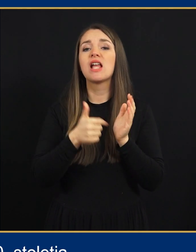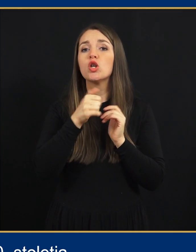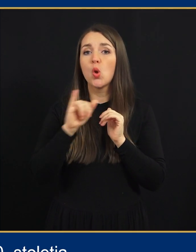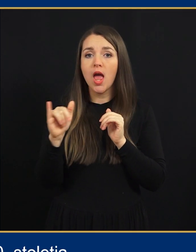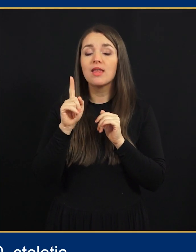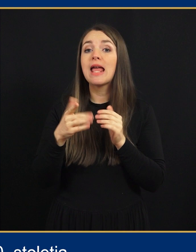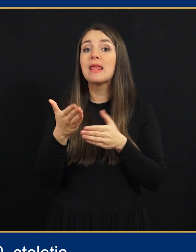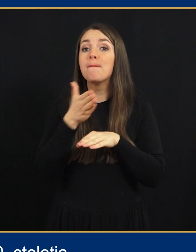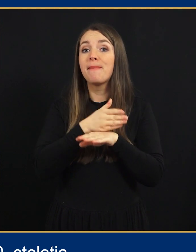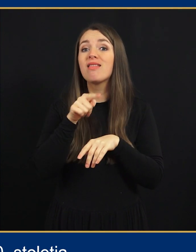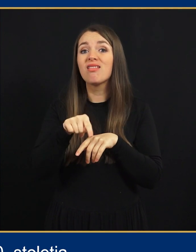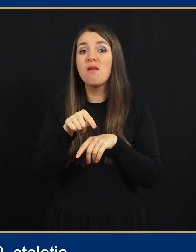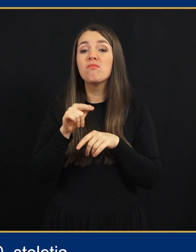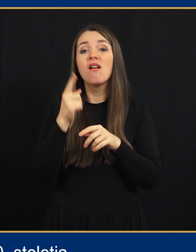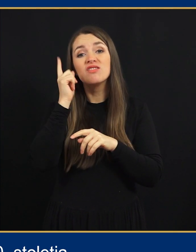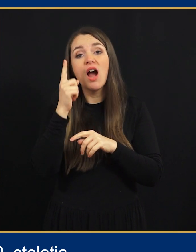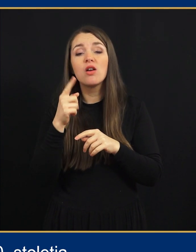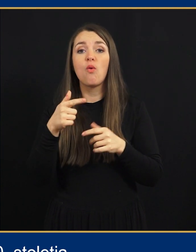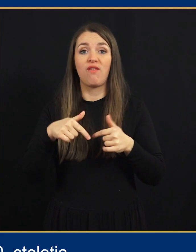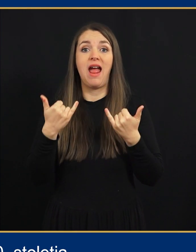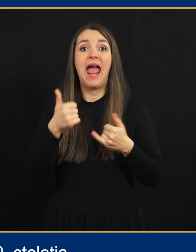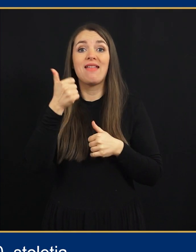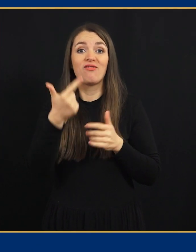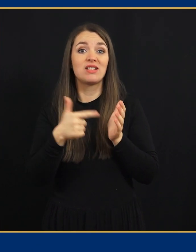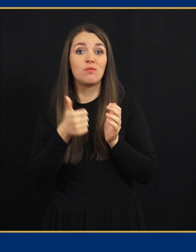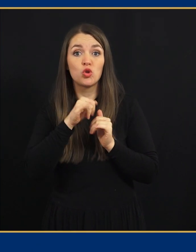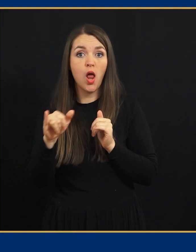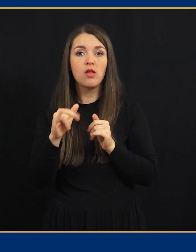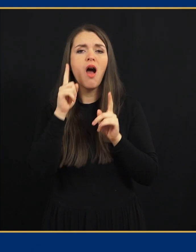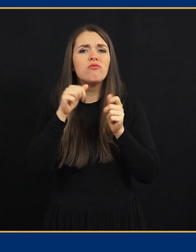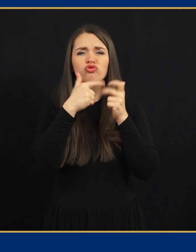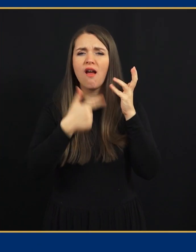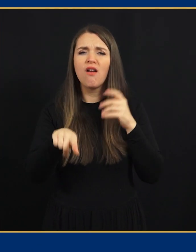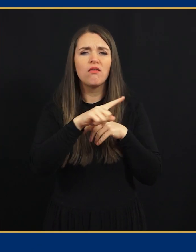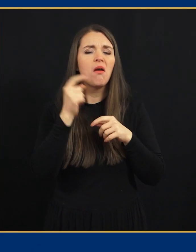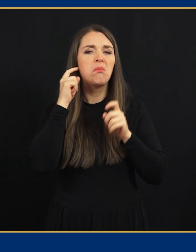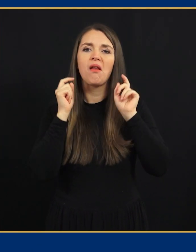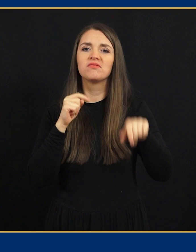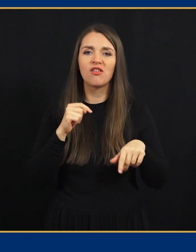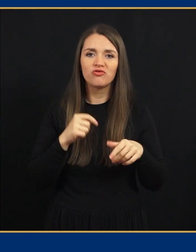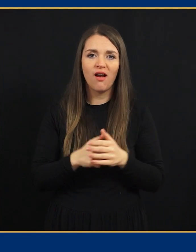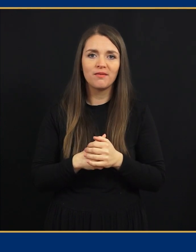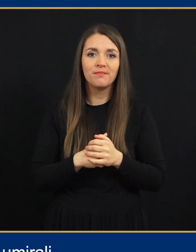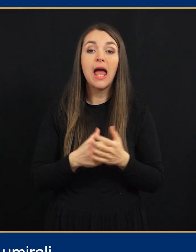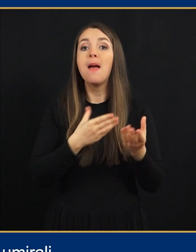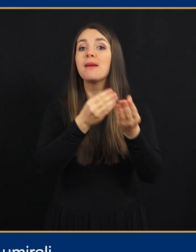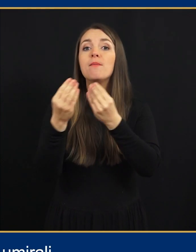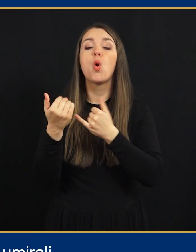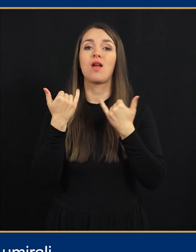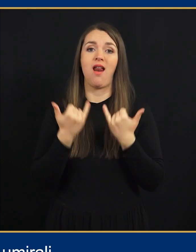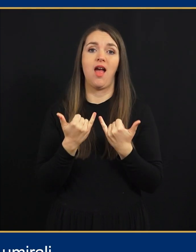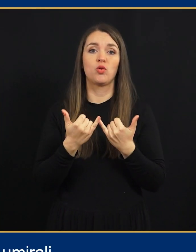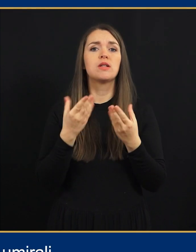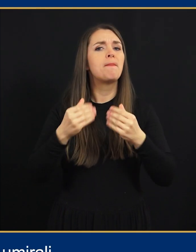stoletja in pred njimi svaril v 21. stoletju. A so ga številni preslišali. Premnogi so